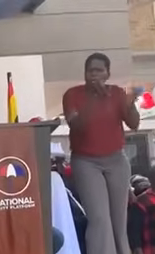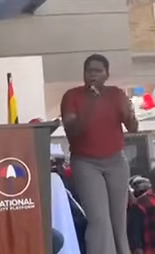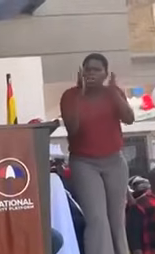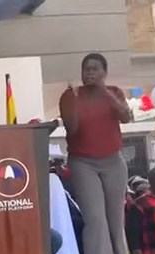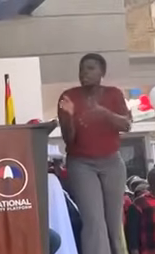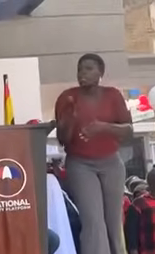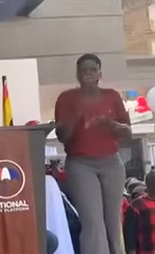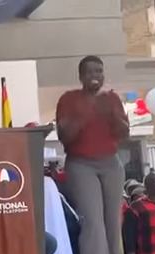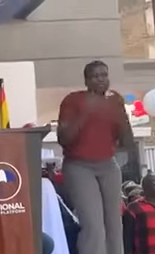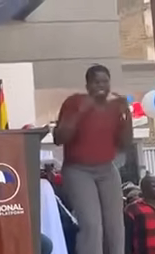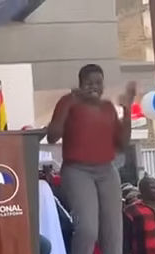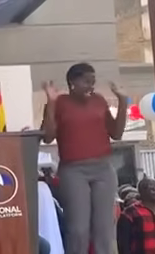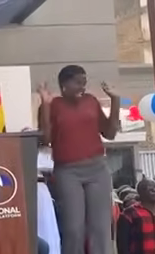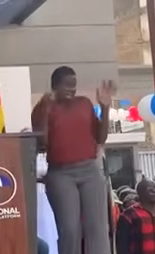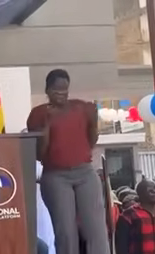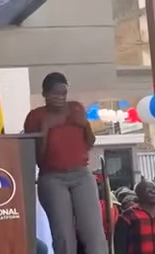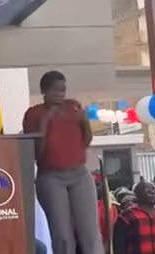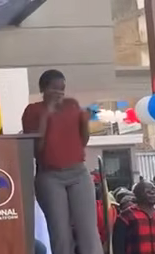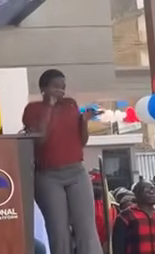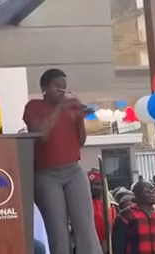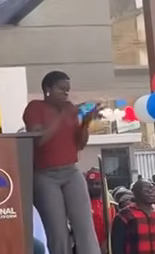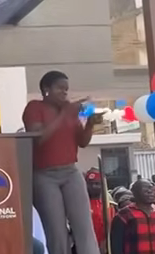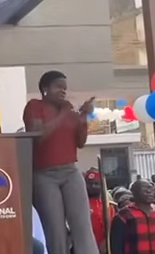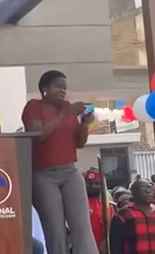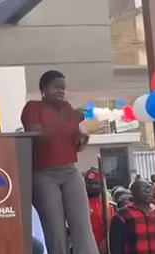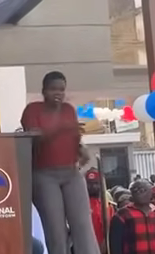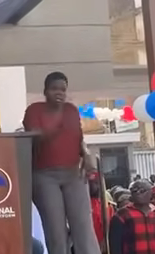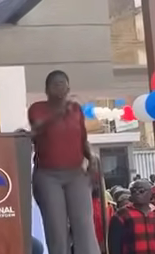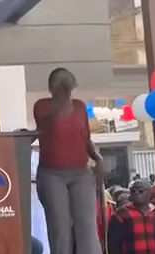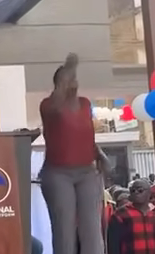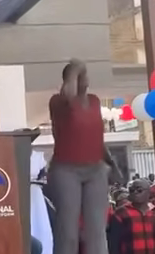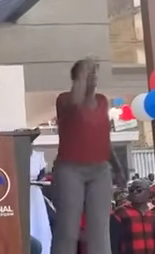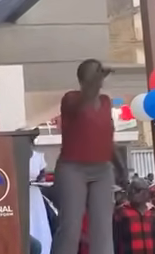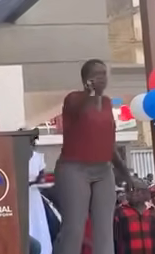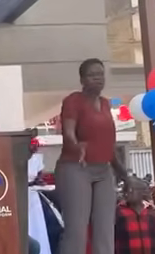abamu mpulira abagamba nze siri wa byabufuzi kitegeeza nti oli musiru